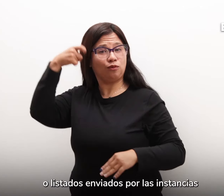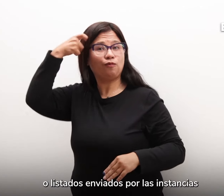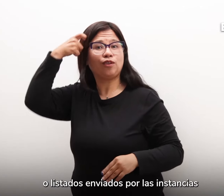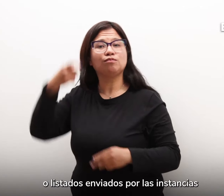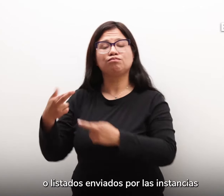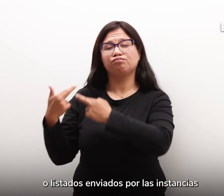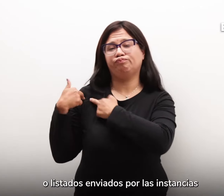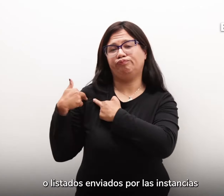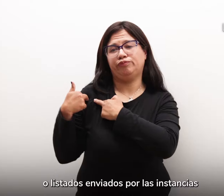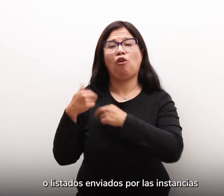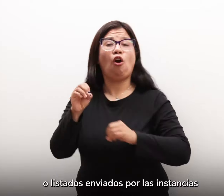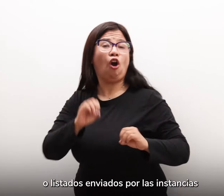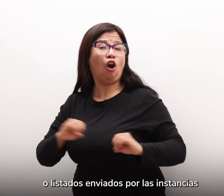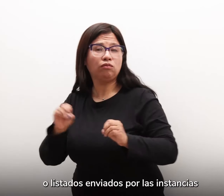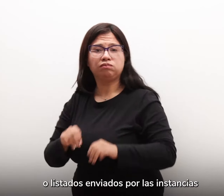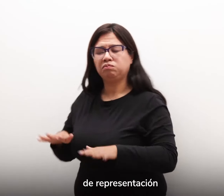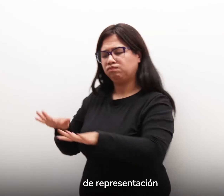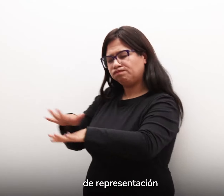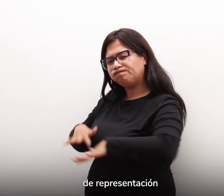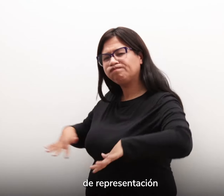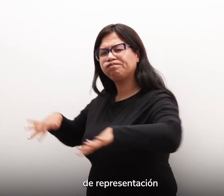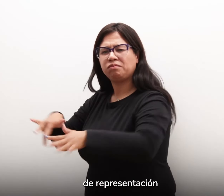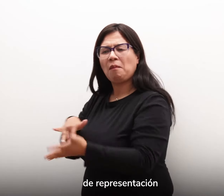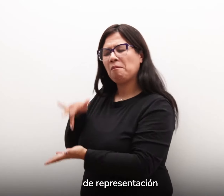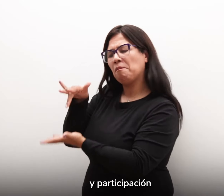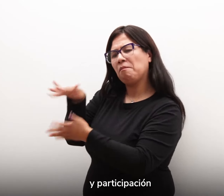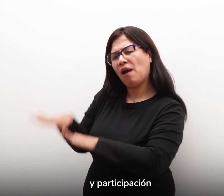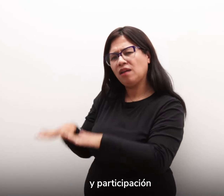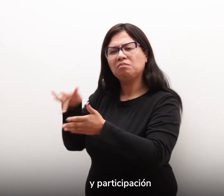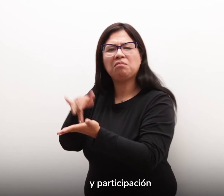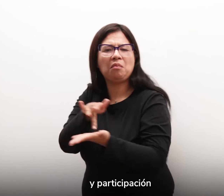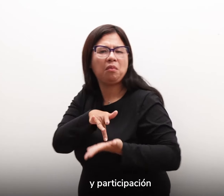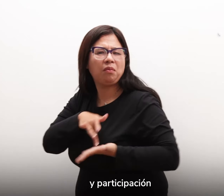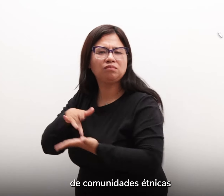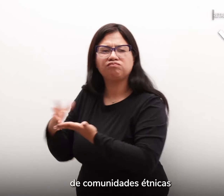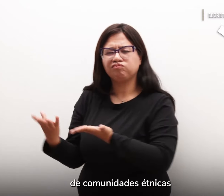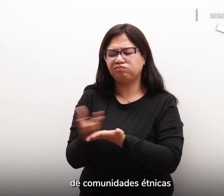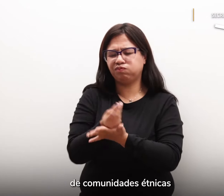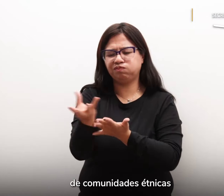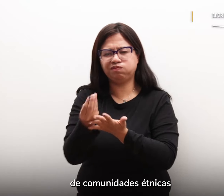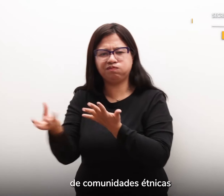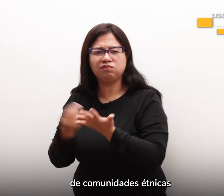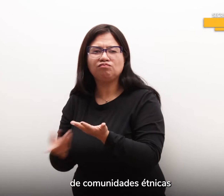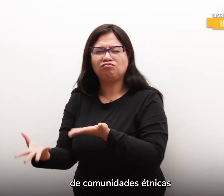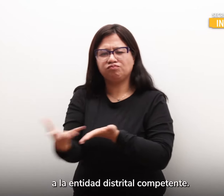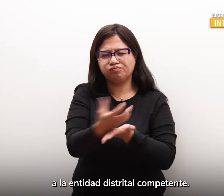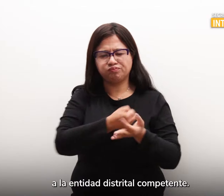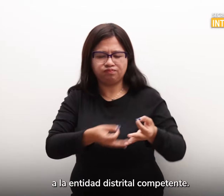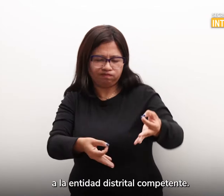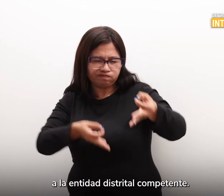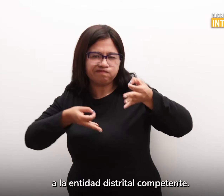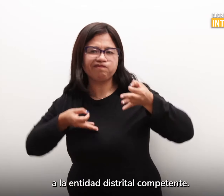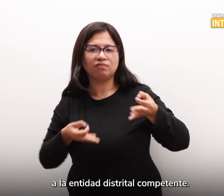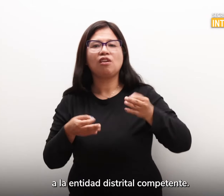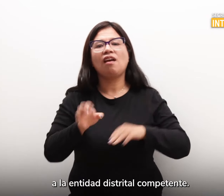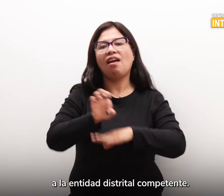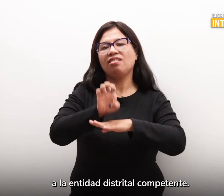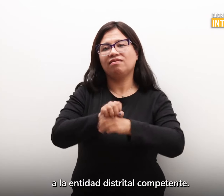listados enviados por las instancias de representación y participación de comunidades étnicas a la entidad distrital competente